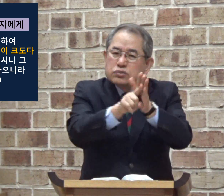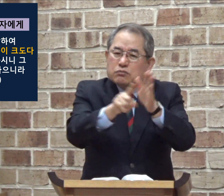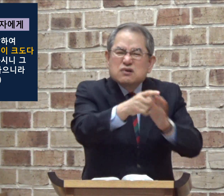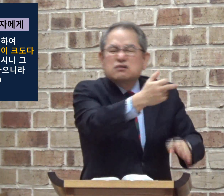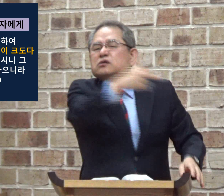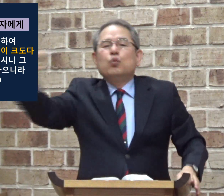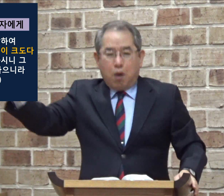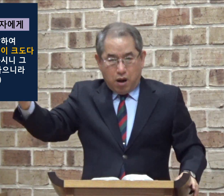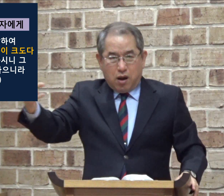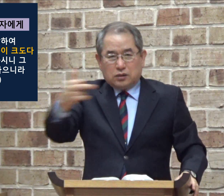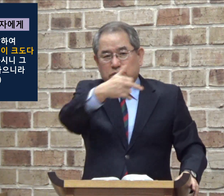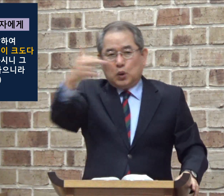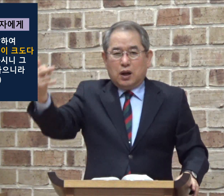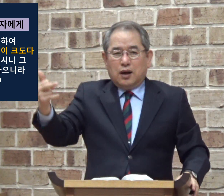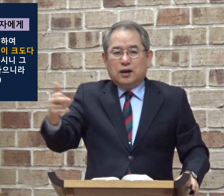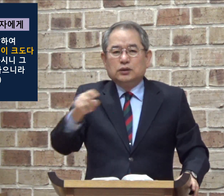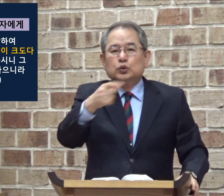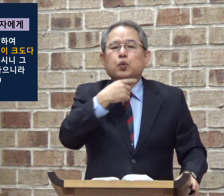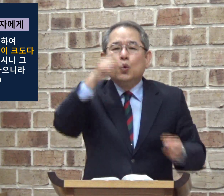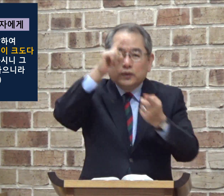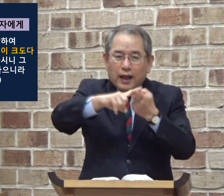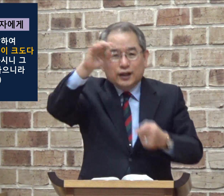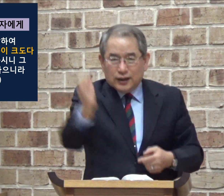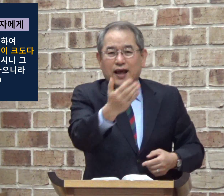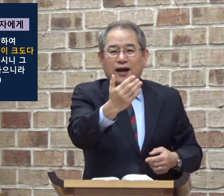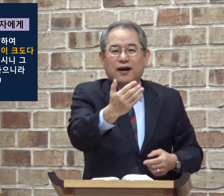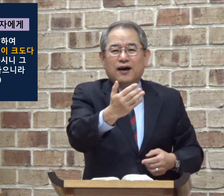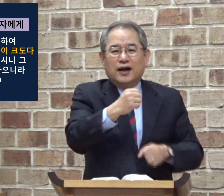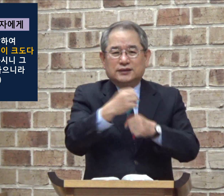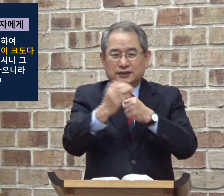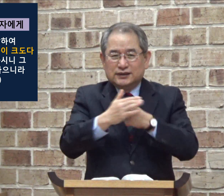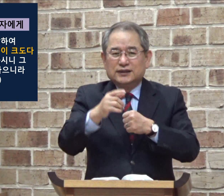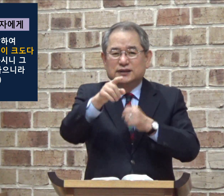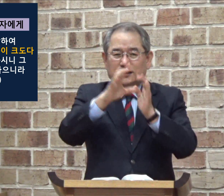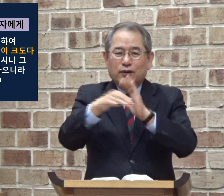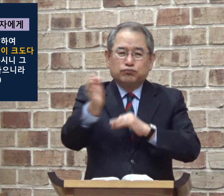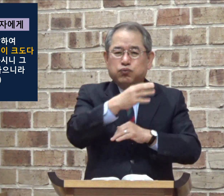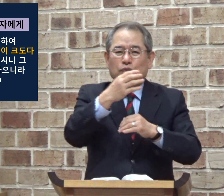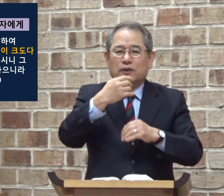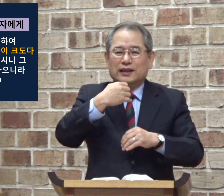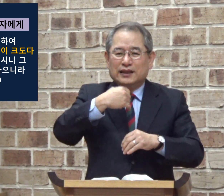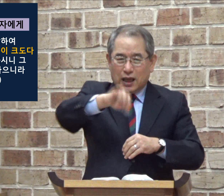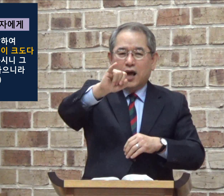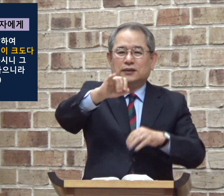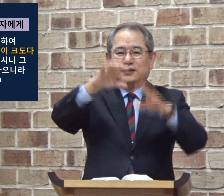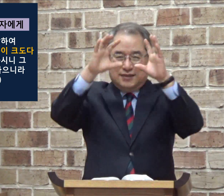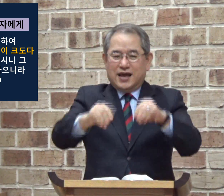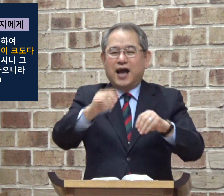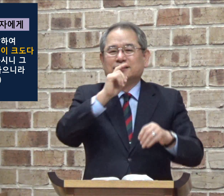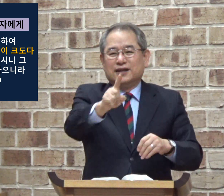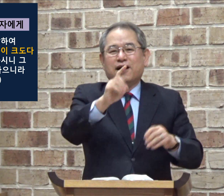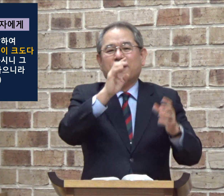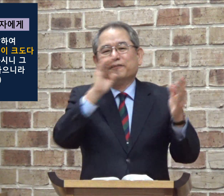여자여 내 믿음이 크도다 내 소원대로 되리라 하시니 그때로부터 그의 딸이 나으니라 라고 기록된 말씀입니다.